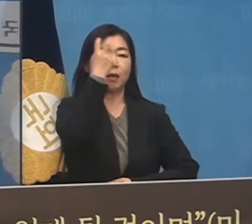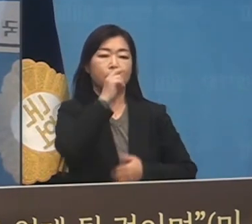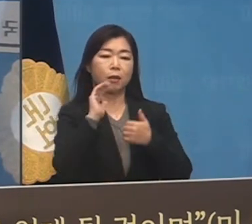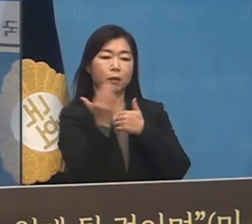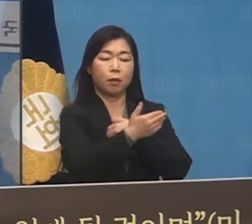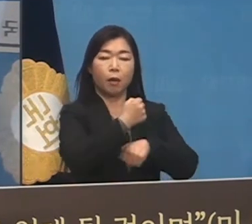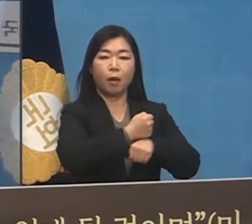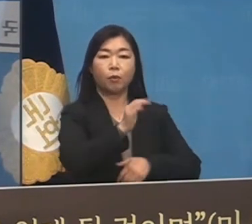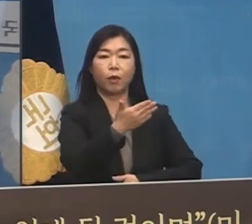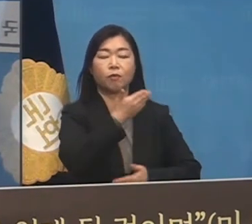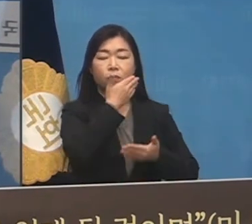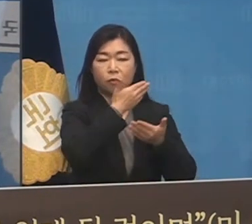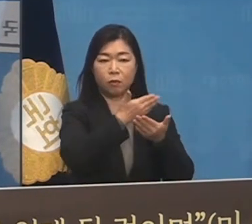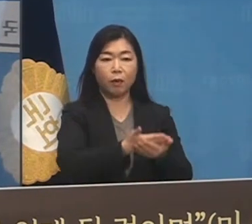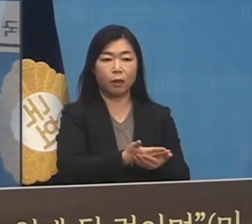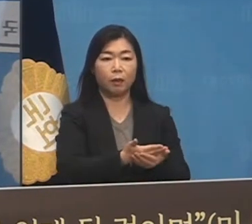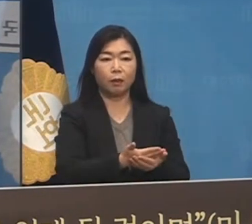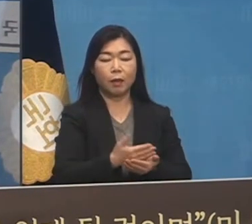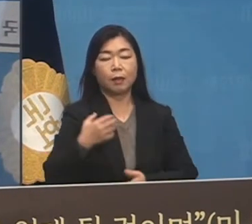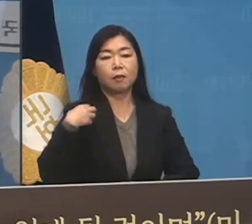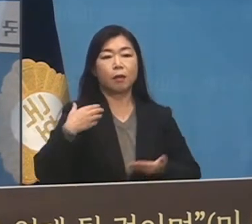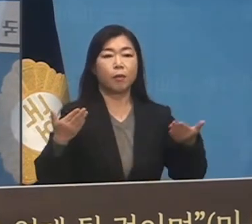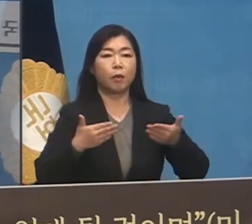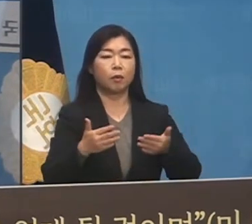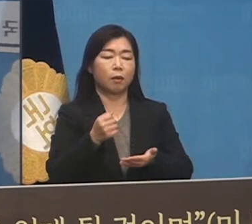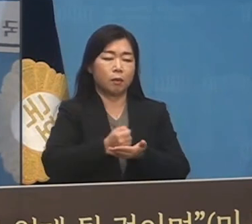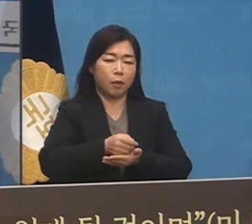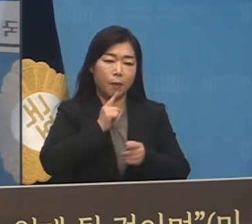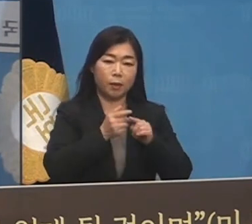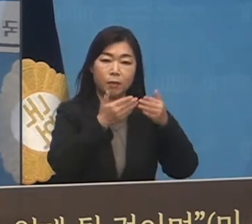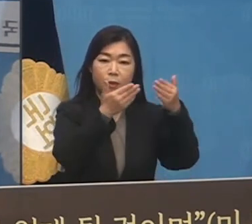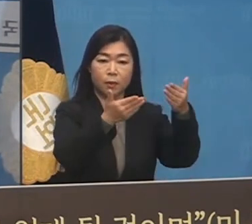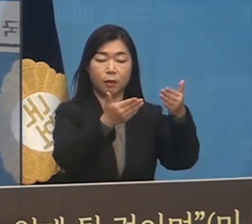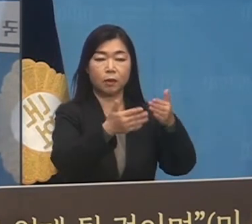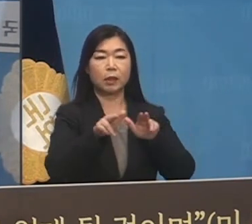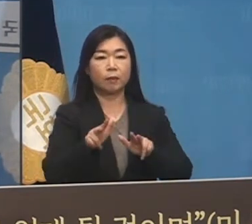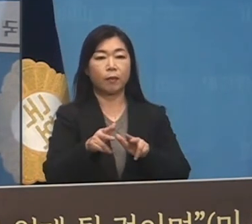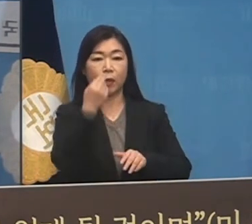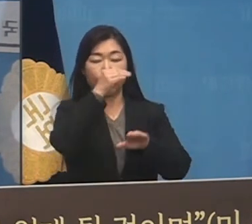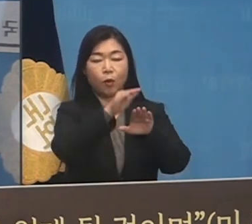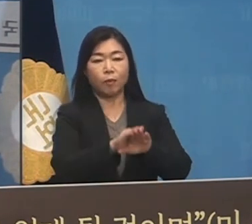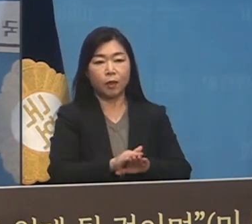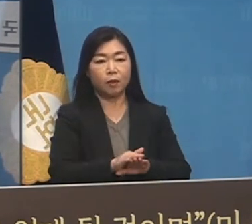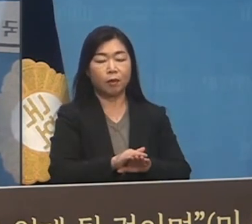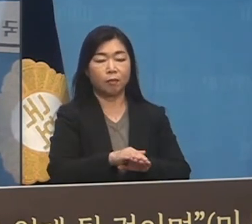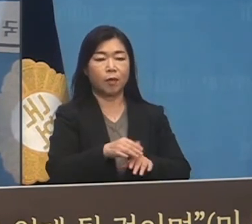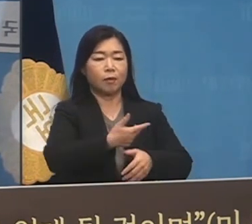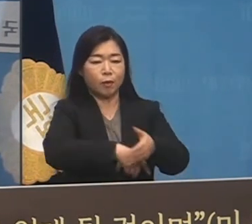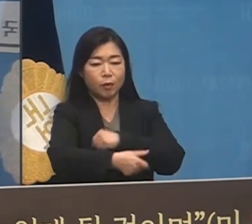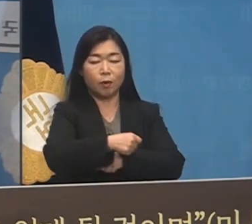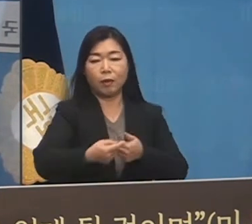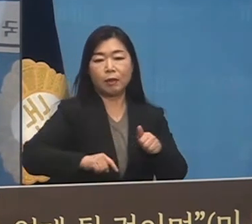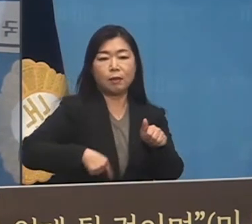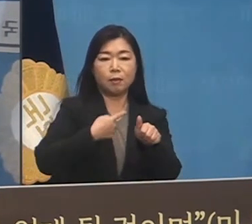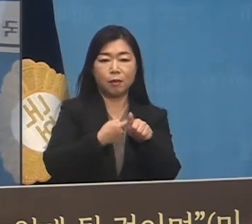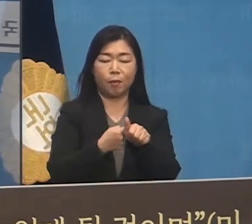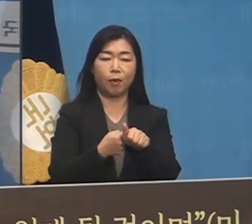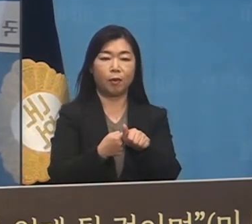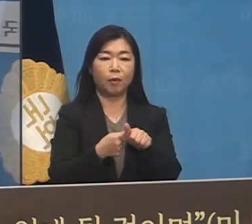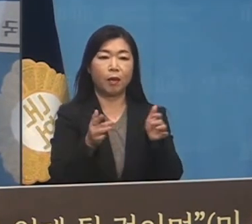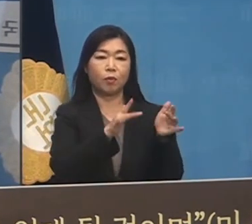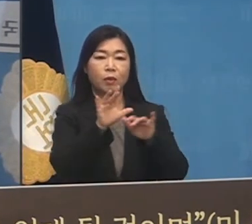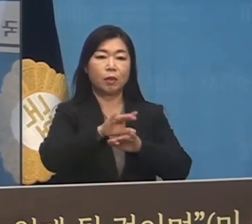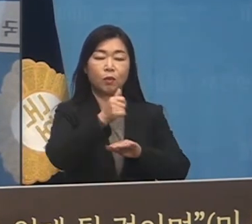지켜내야 할 중차대한 사명임을 호소하면서 선거인들의 적극적인 참여를